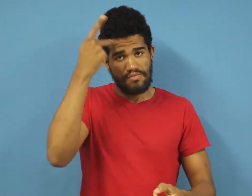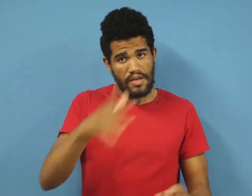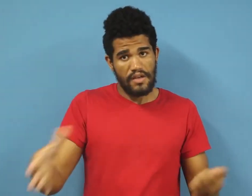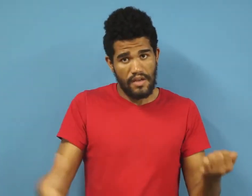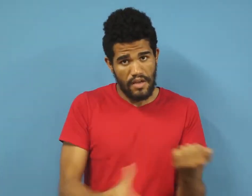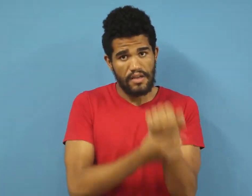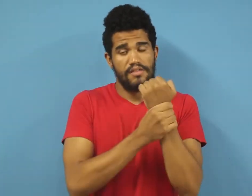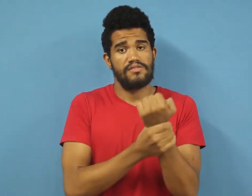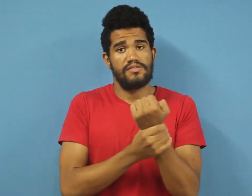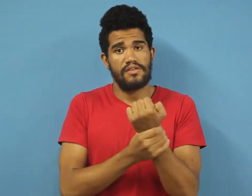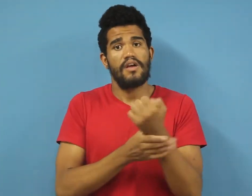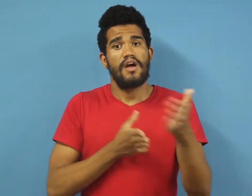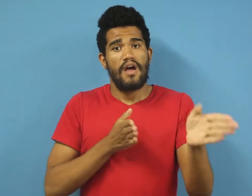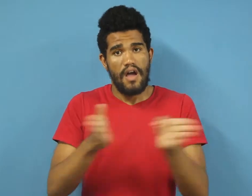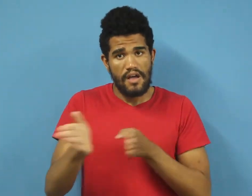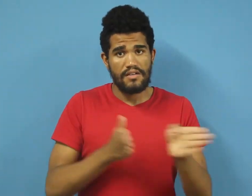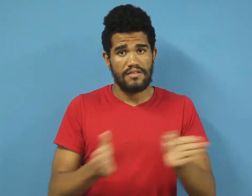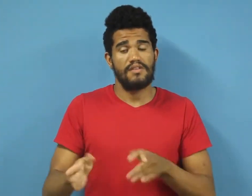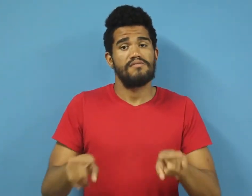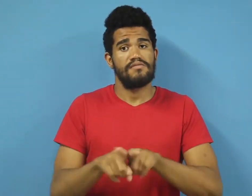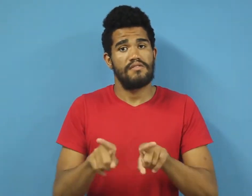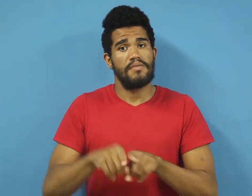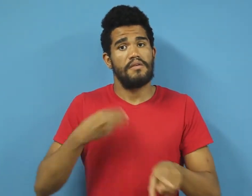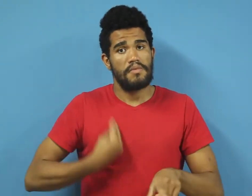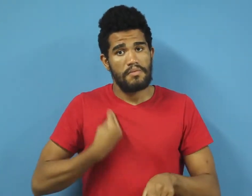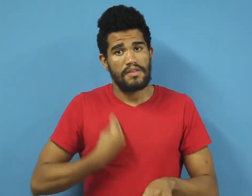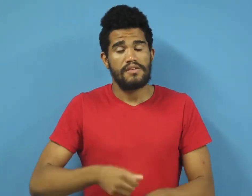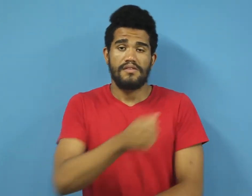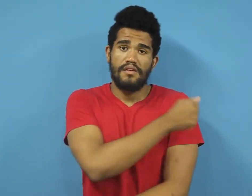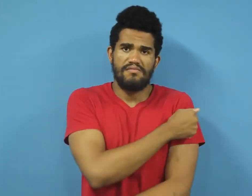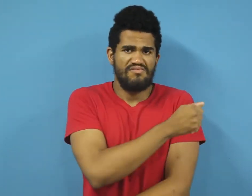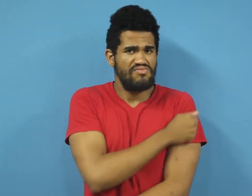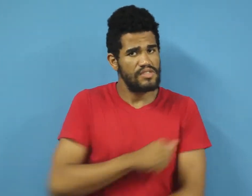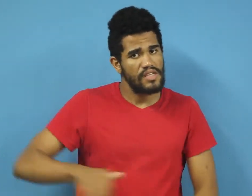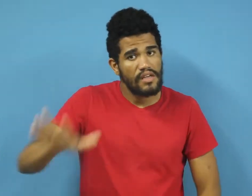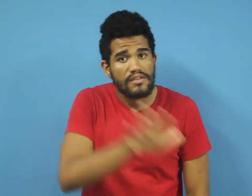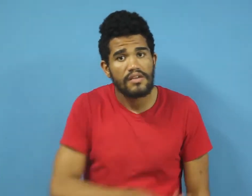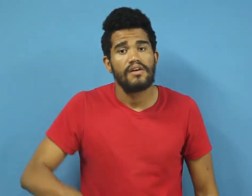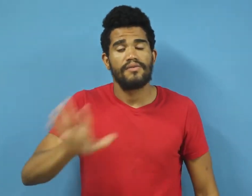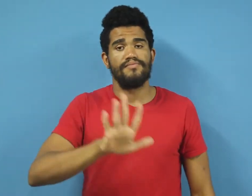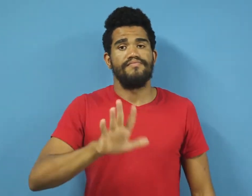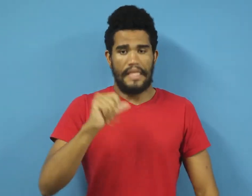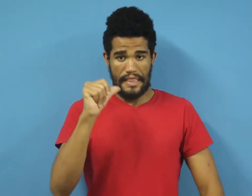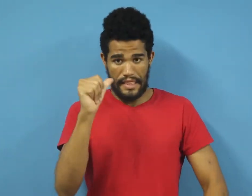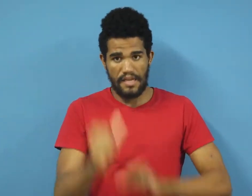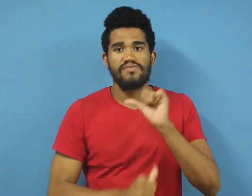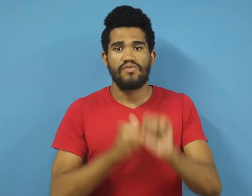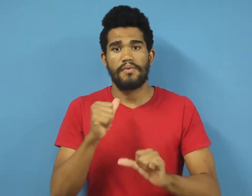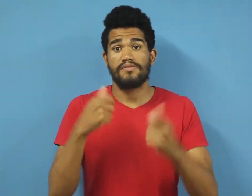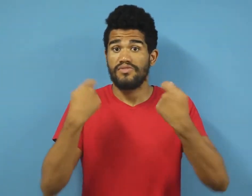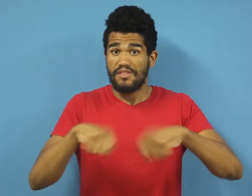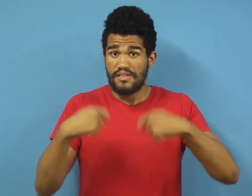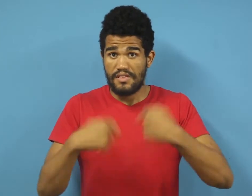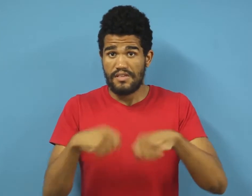condições de acesso e permanência aos estudantes em geral. As transformações necessárias ao contexto